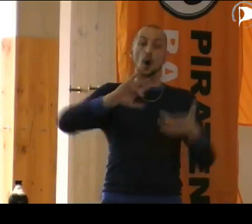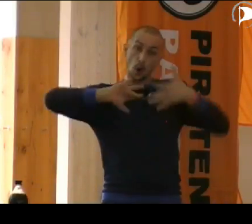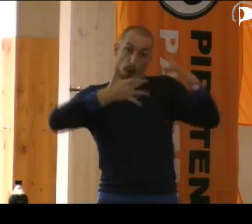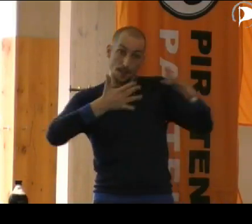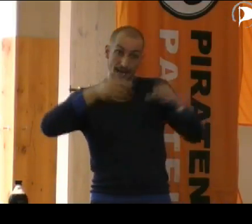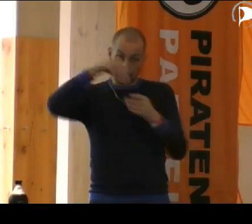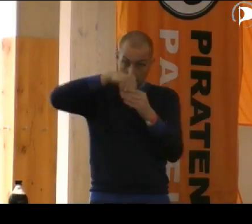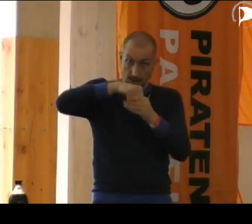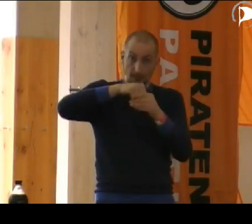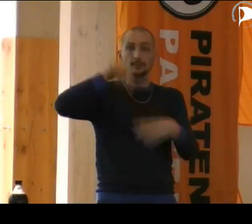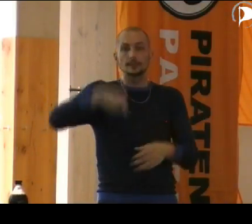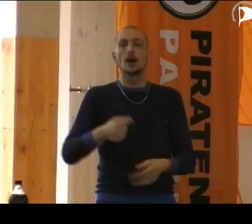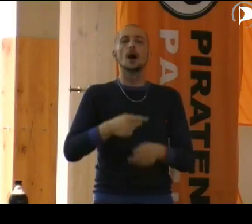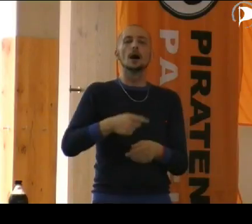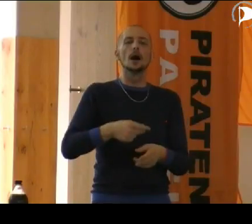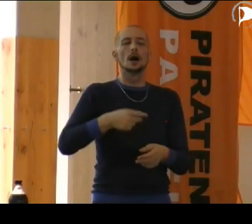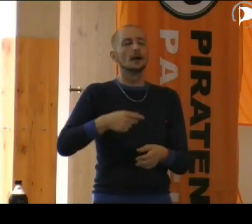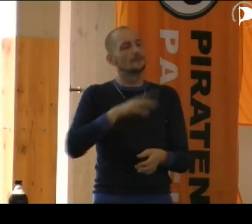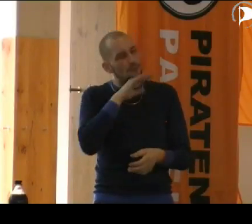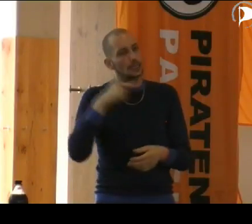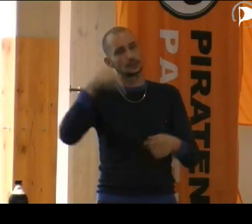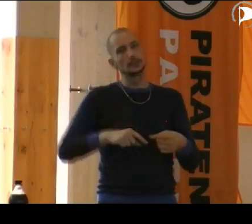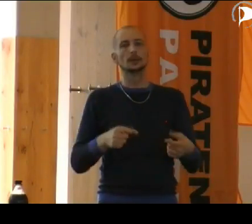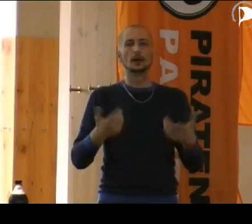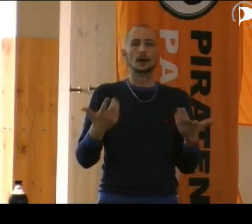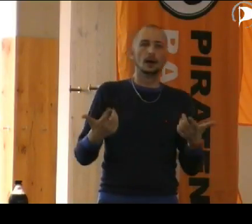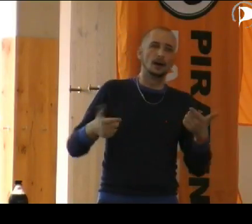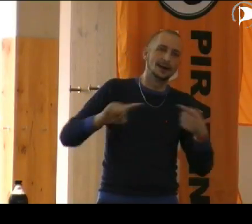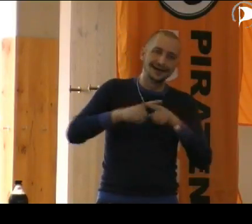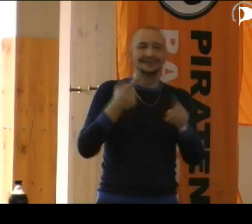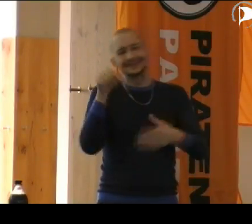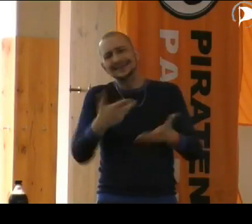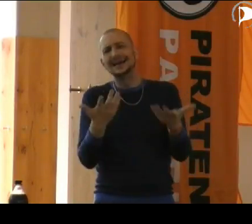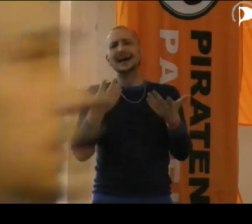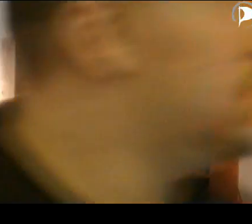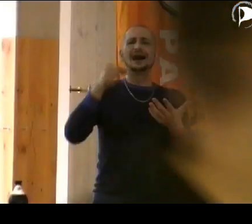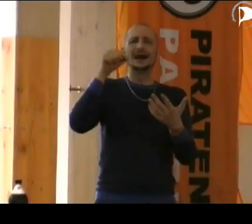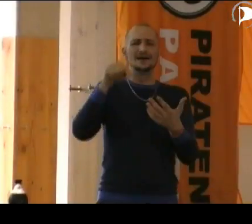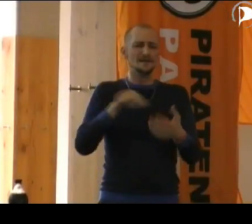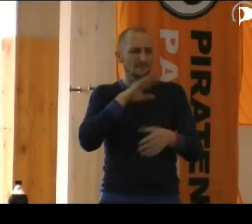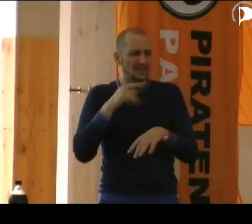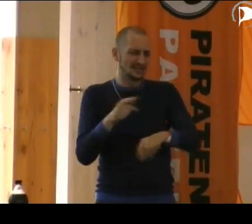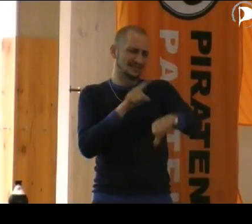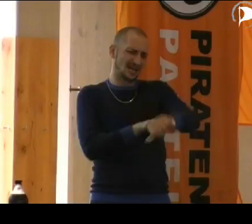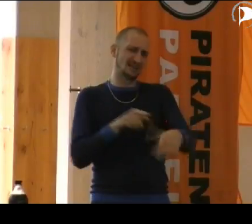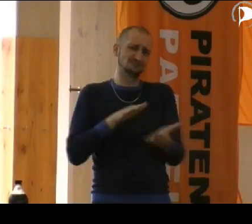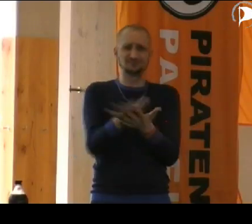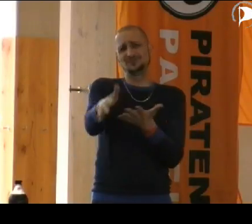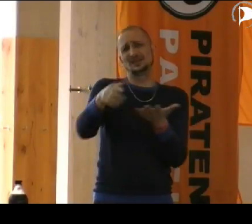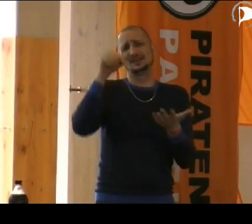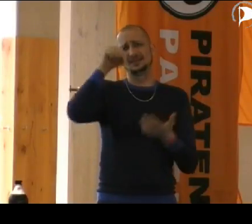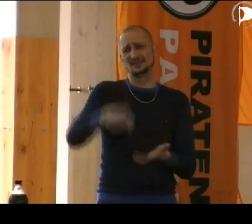sehr häufig leider auch zu konflikten kommt viel zeit hast du das denn die ware tatsächlich auf das